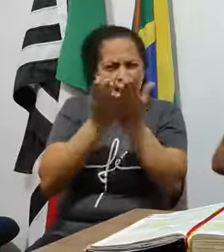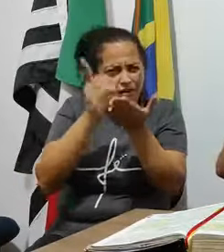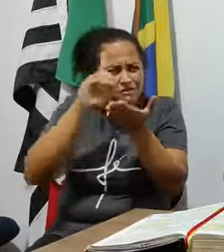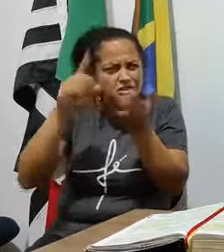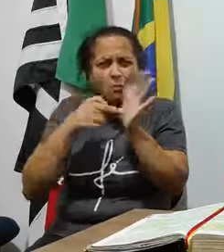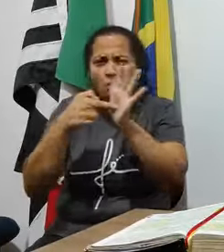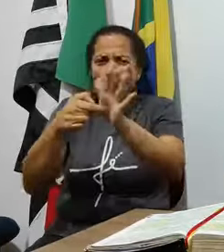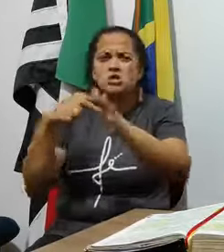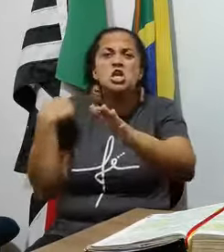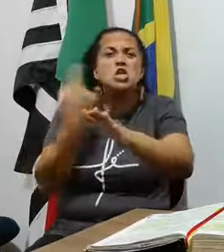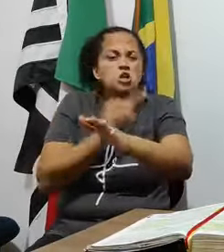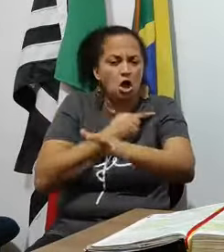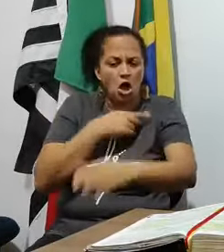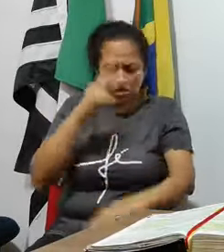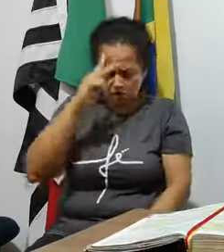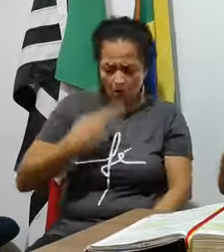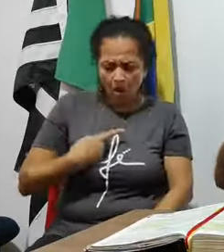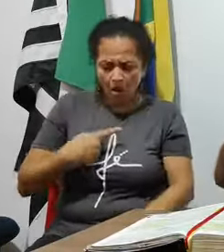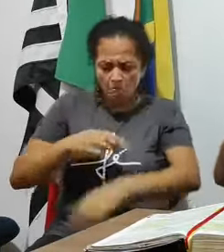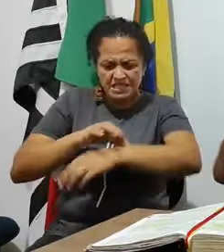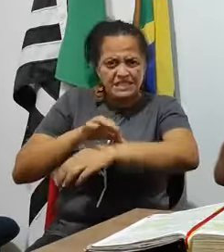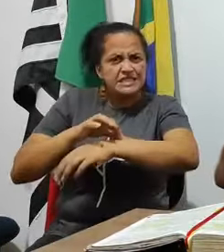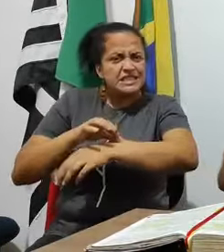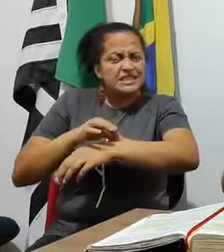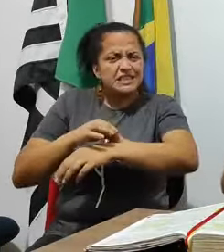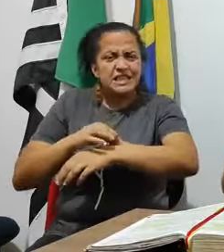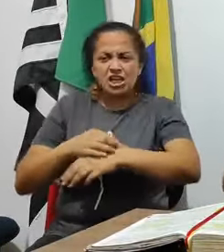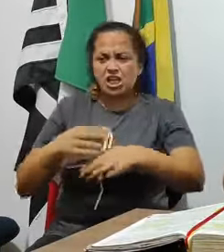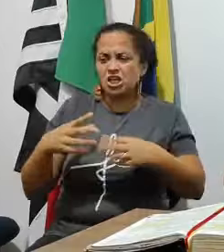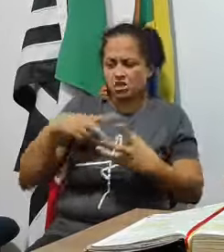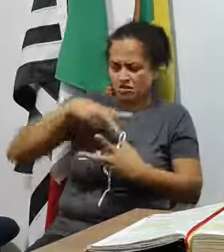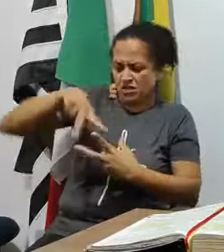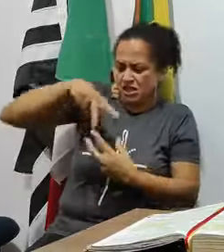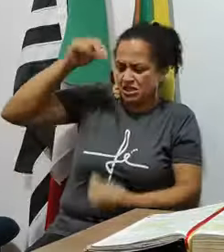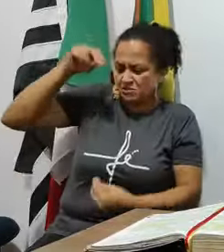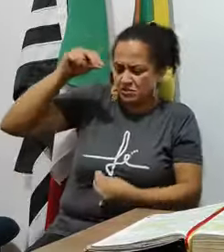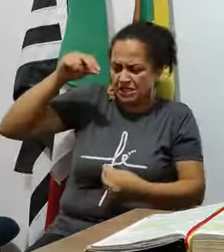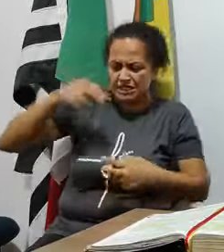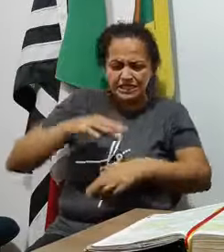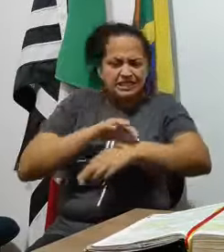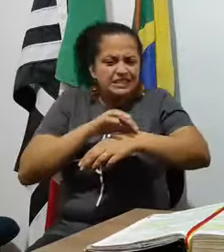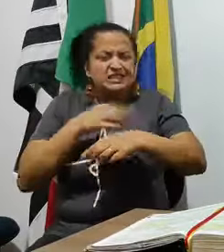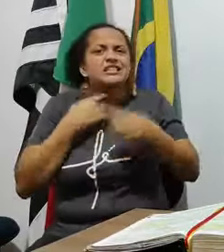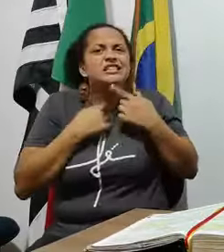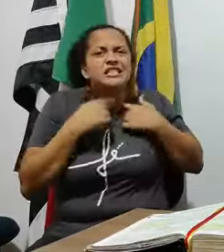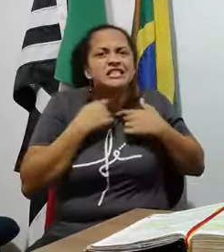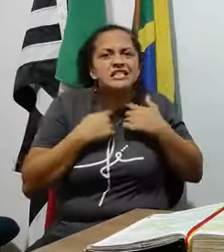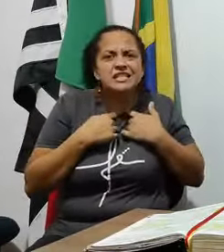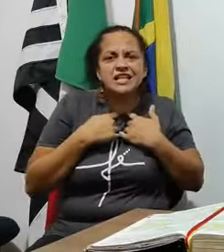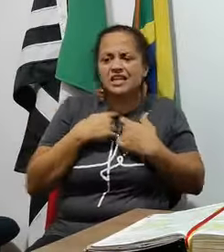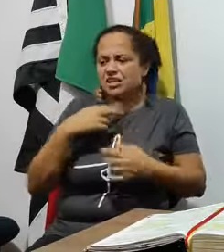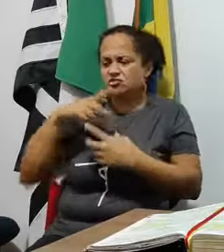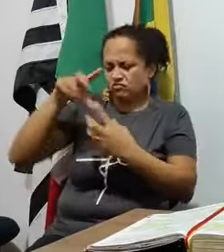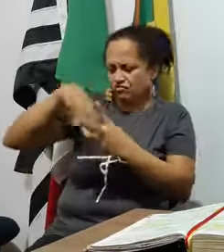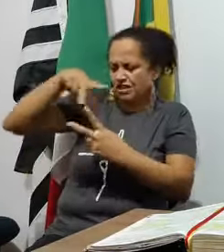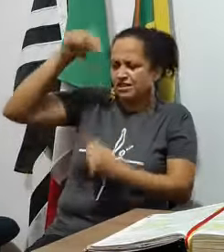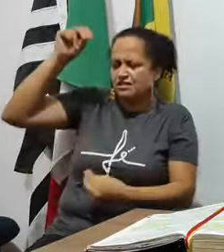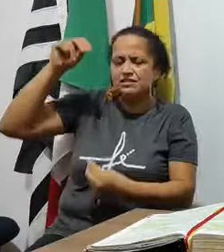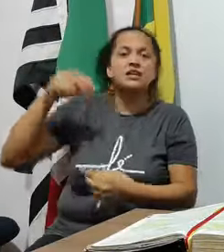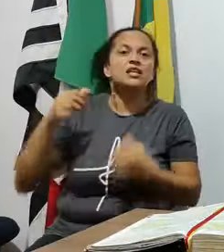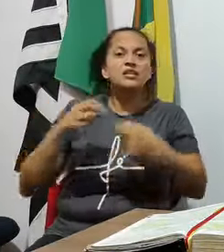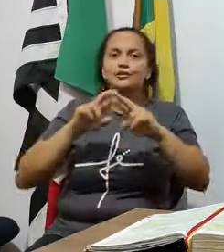o espírito luta contra a carne. Eles são opostos entre si, para que não façais porventura o que